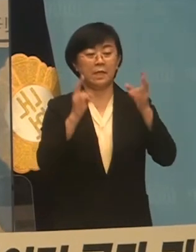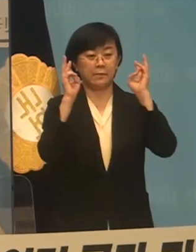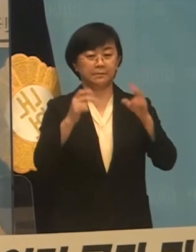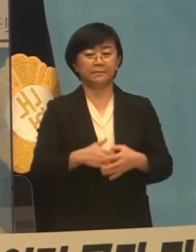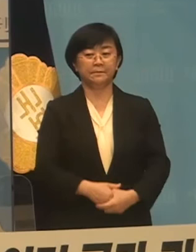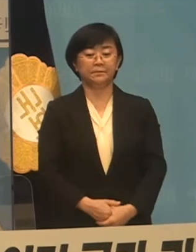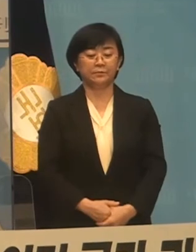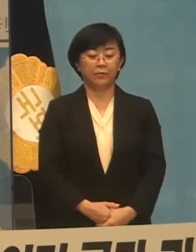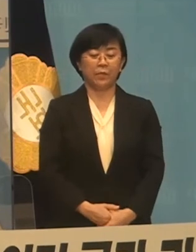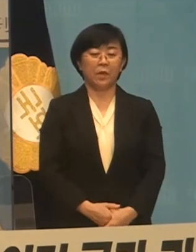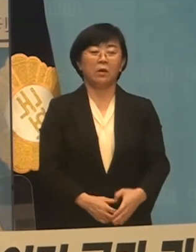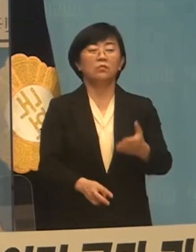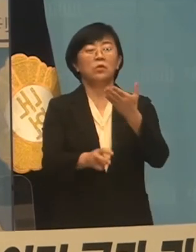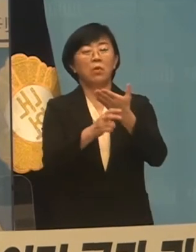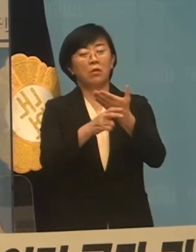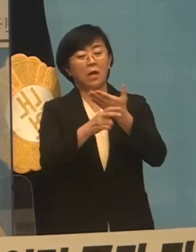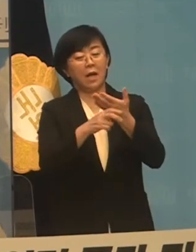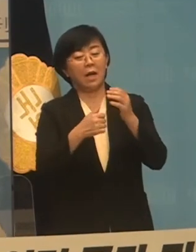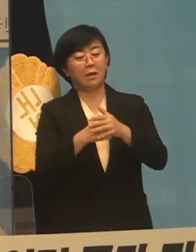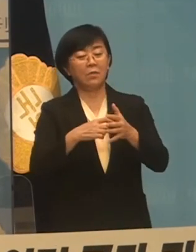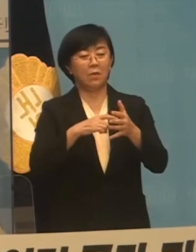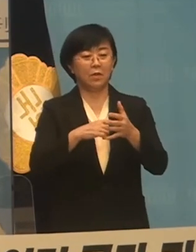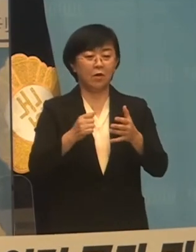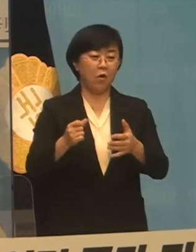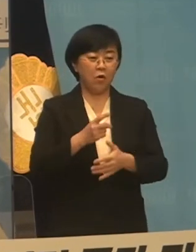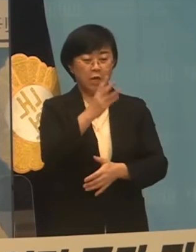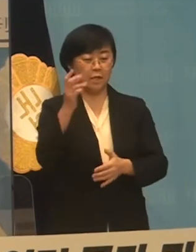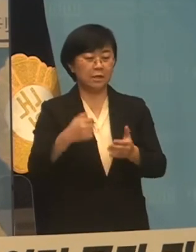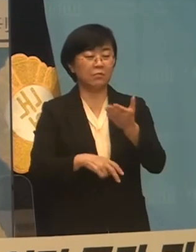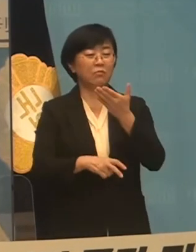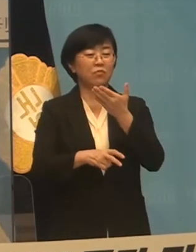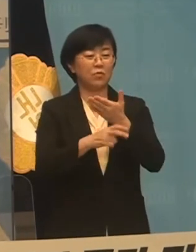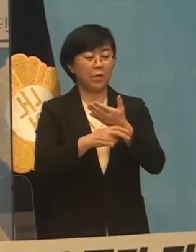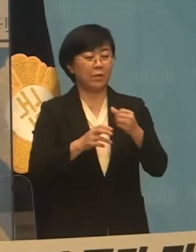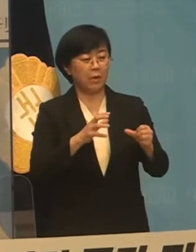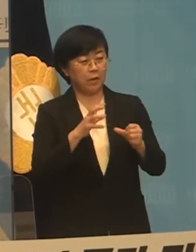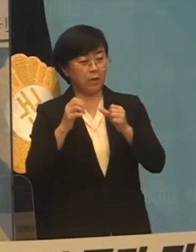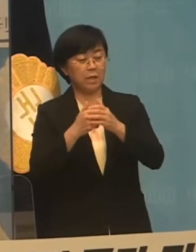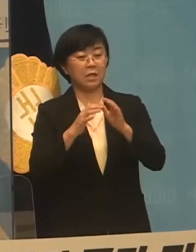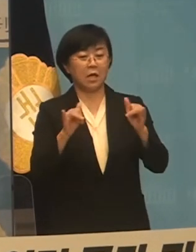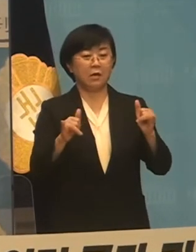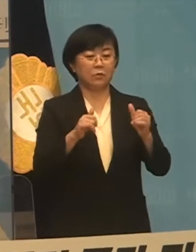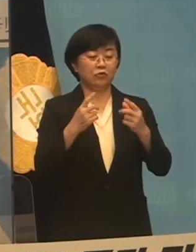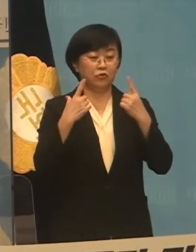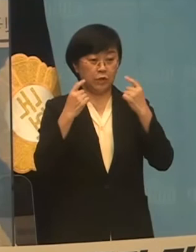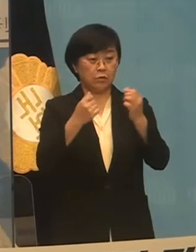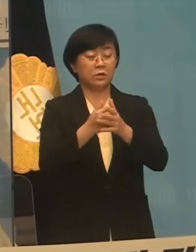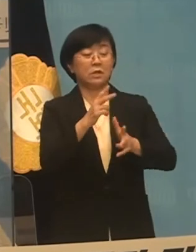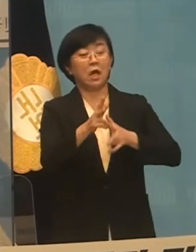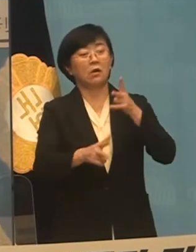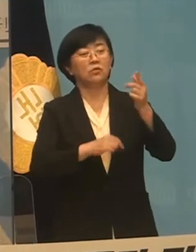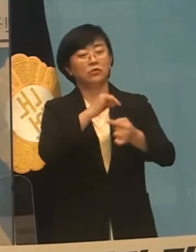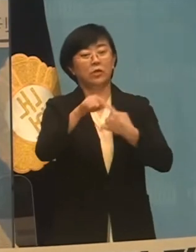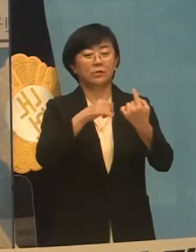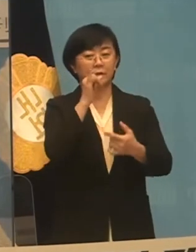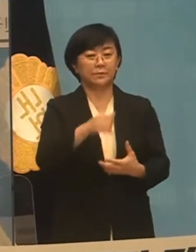결국에는 불법과 탈법과 편법을 동원을 해서 인원을 유지하고 사업을 운영하고 있었던